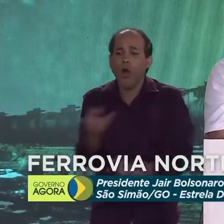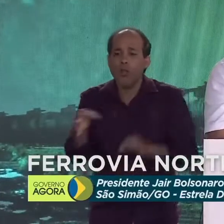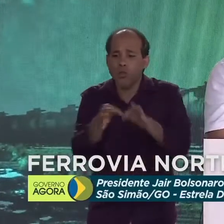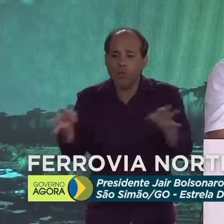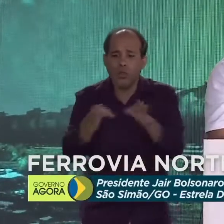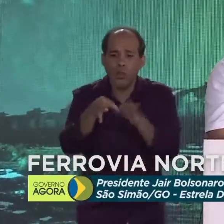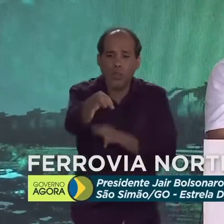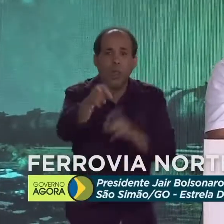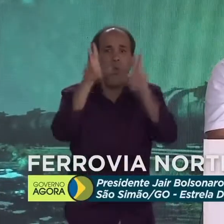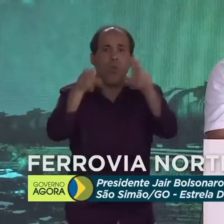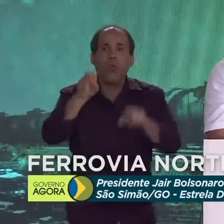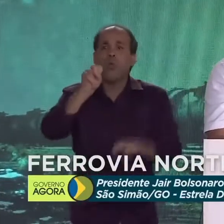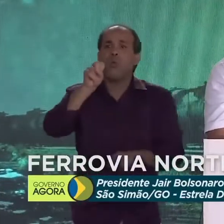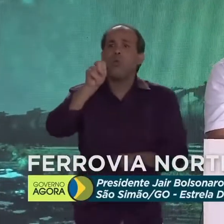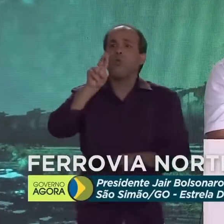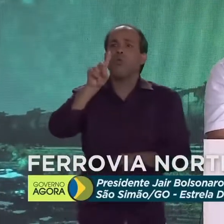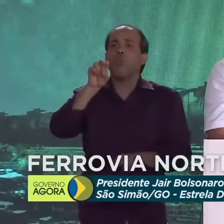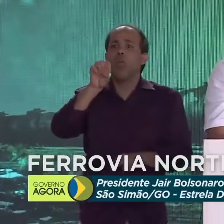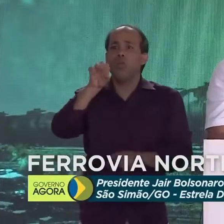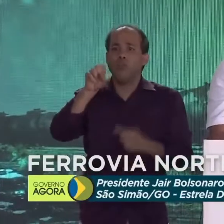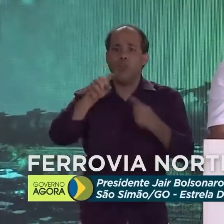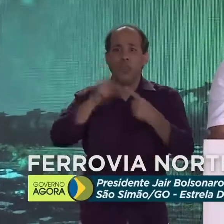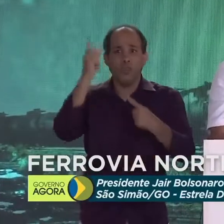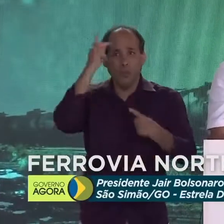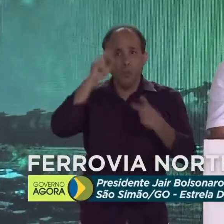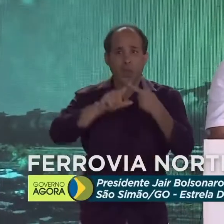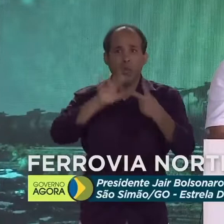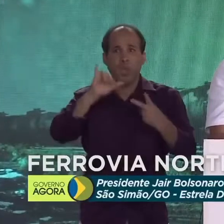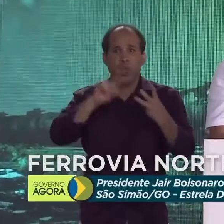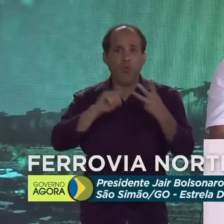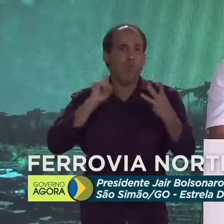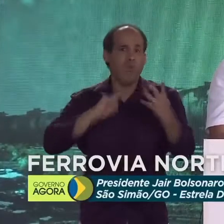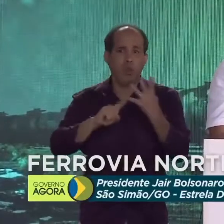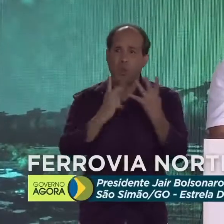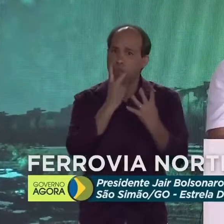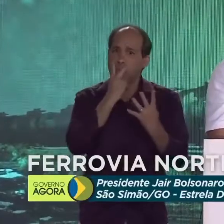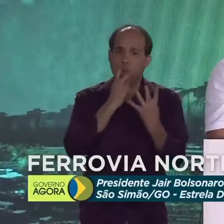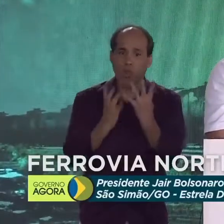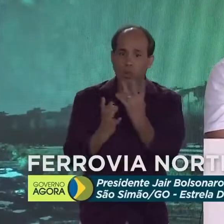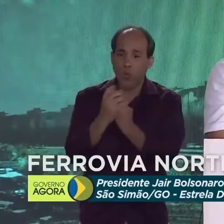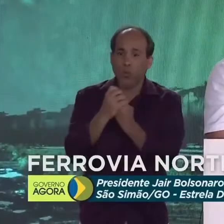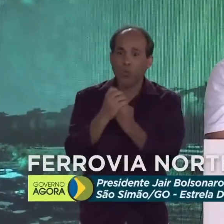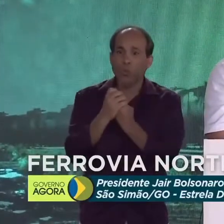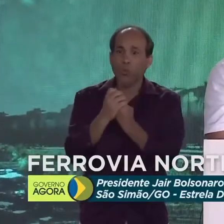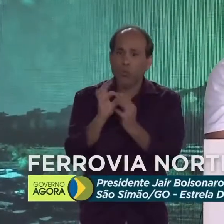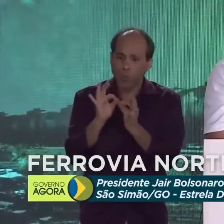São Paulo, Minas, Rio de Janeiro, Espírito Santo. Um estado de bom tamanho.